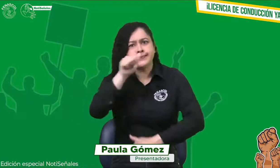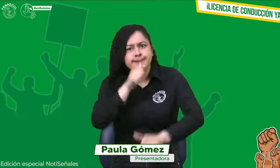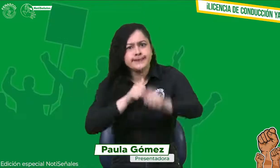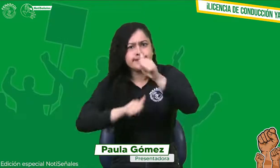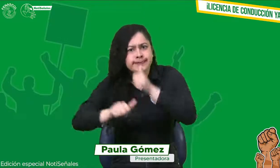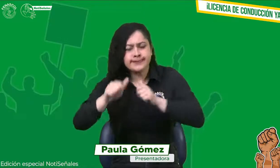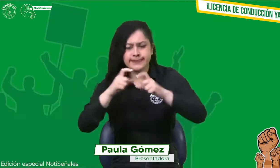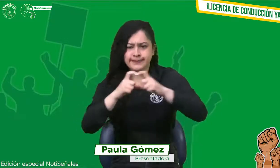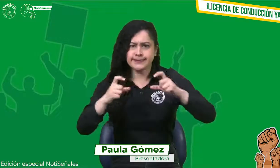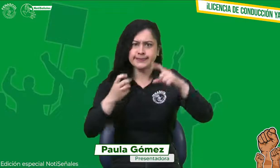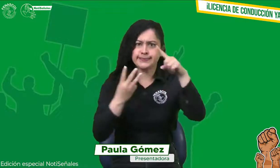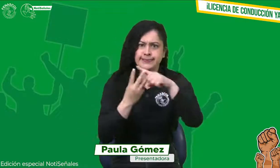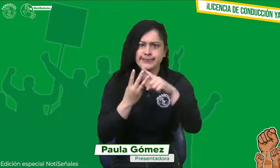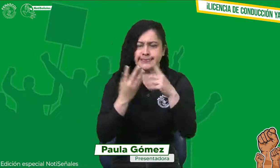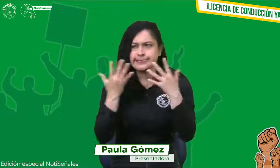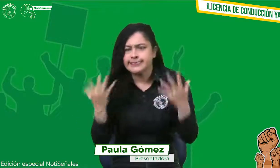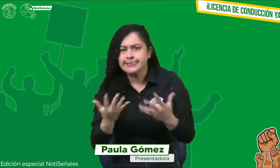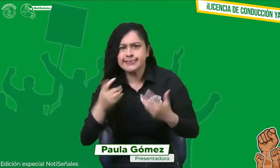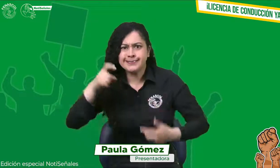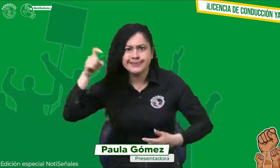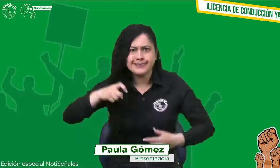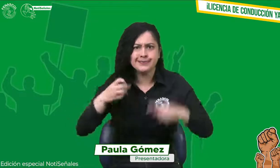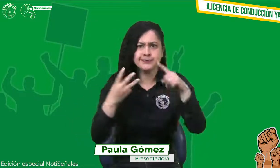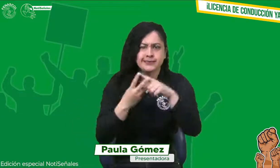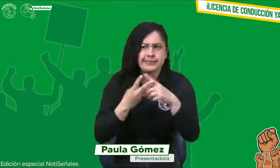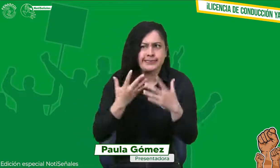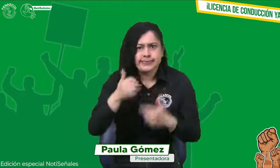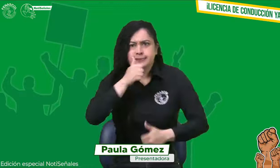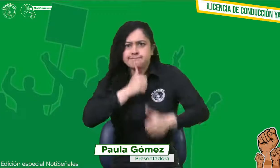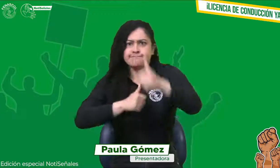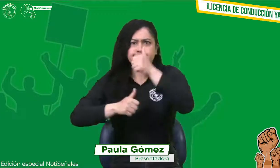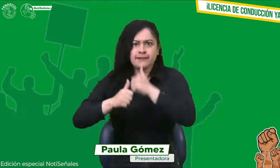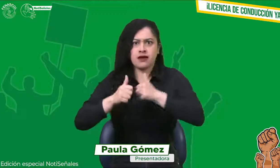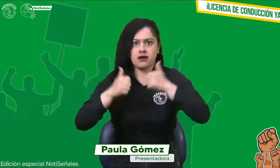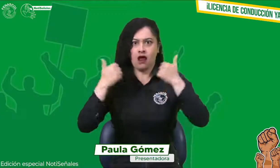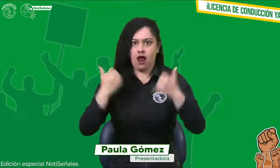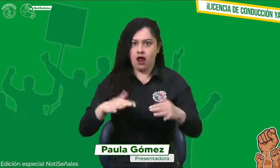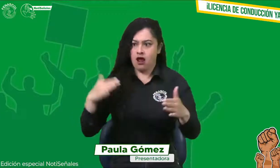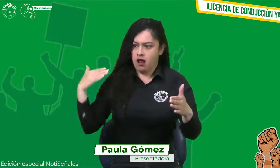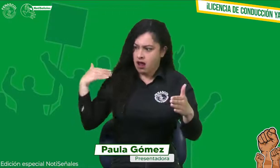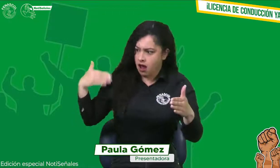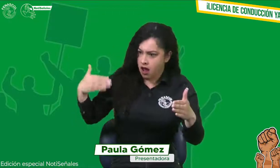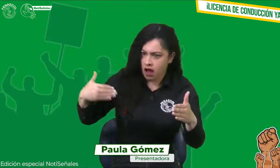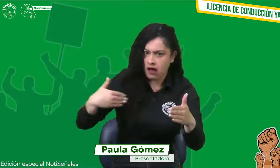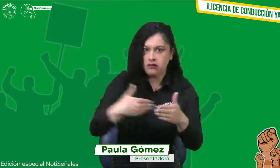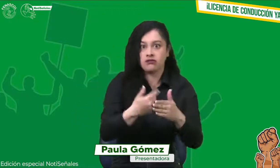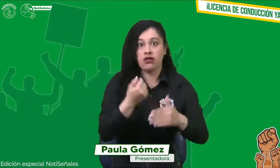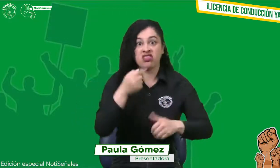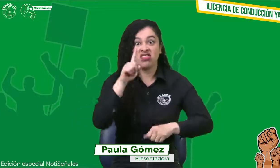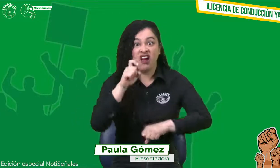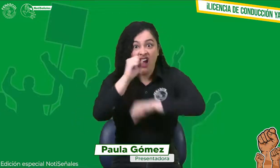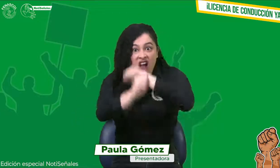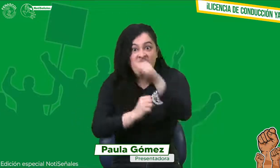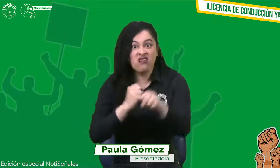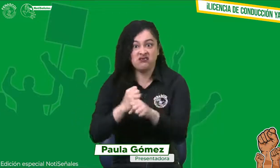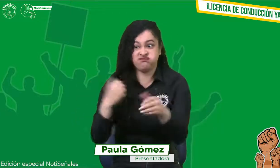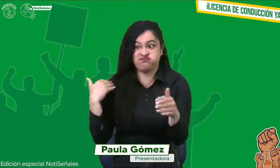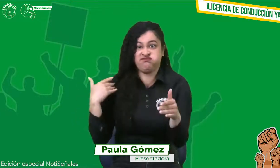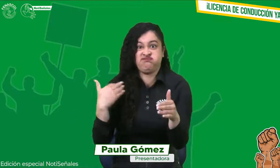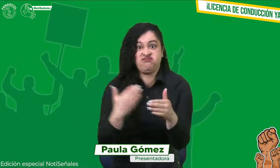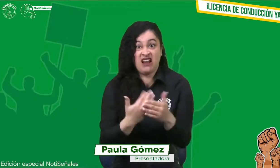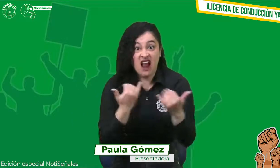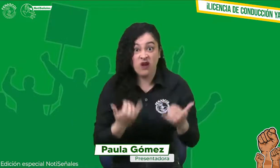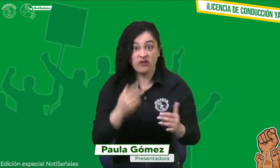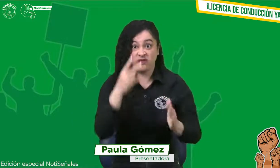bastante tiempo con las personas sordas en relación a esto, a la licencia de conducción y la necesidad de tenerla. Ha sido bastante